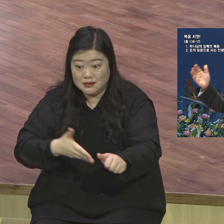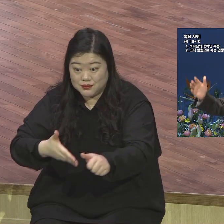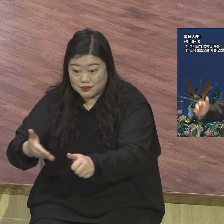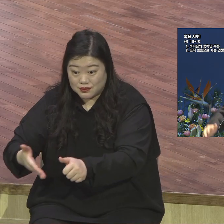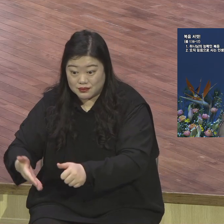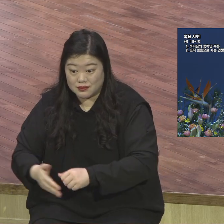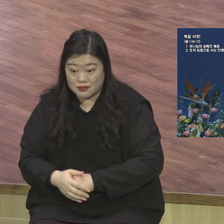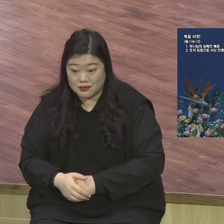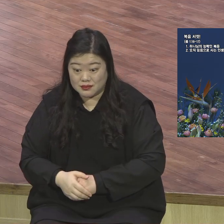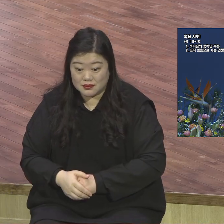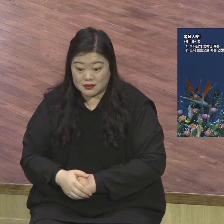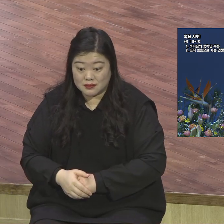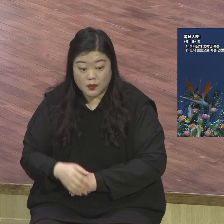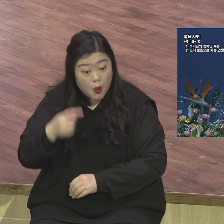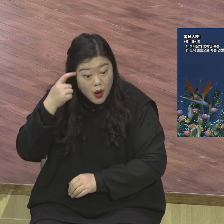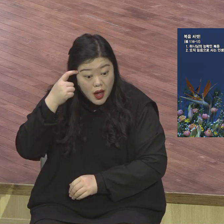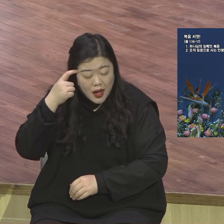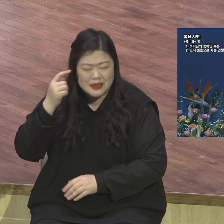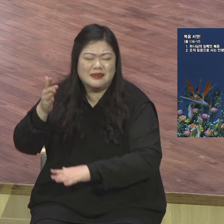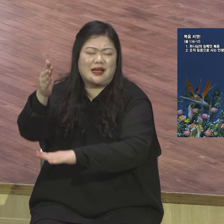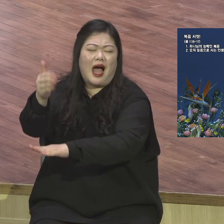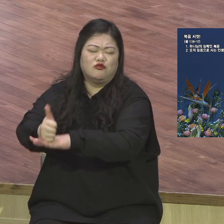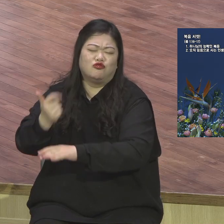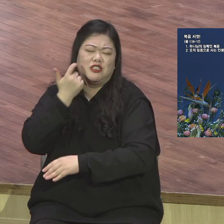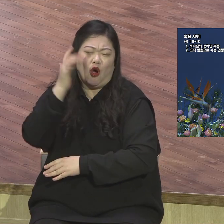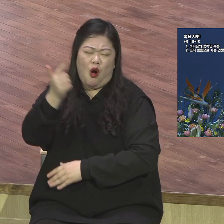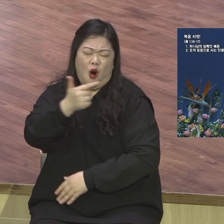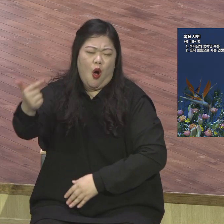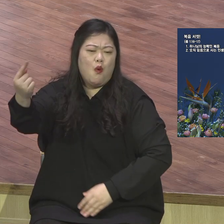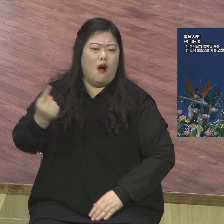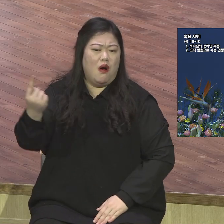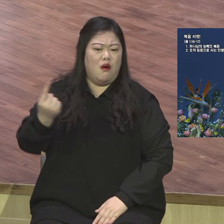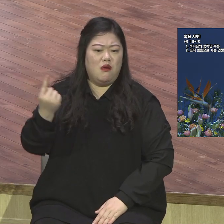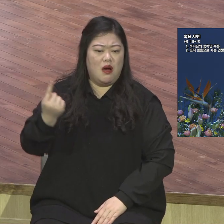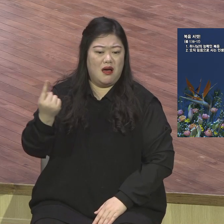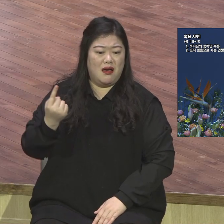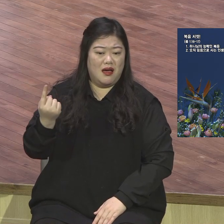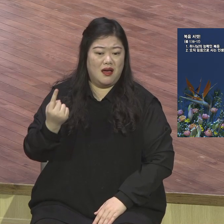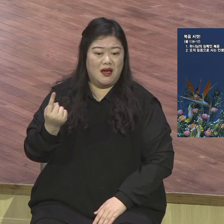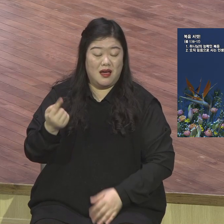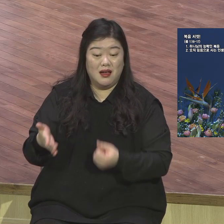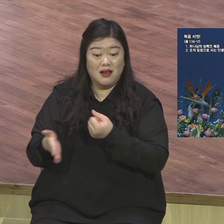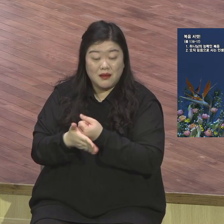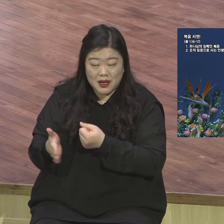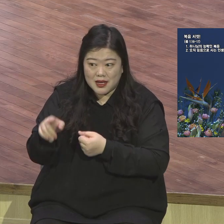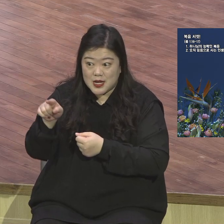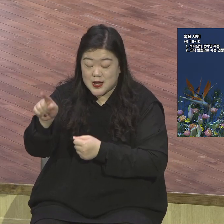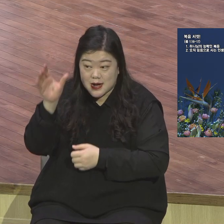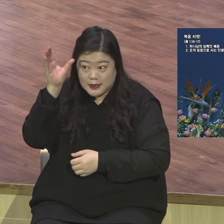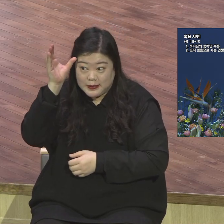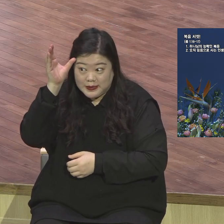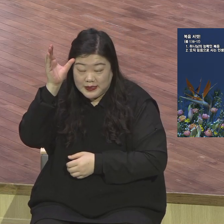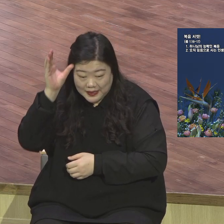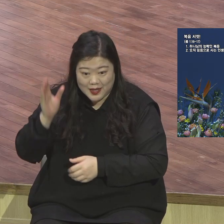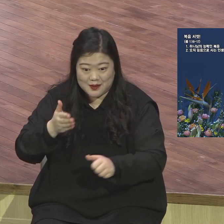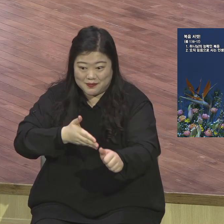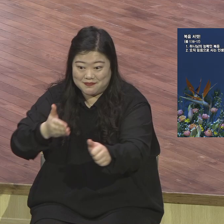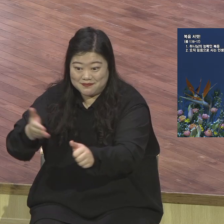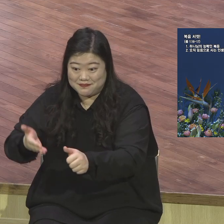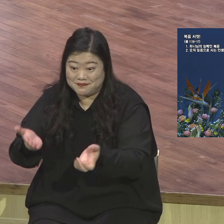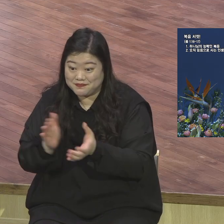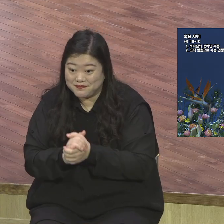나중 영광을 온전히 체험하는 복음 서밋들 다 되시기를 주님으로 축복합니다.